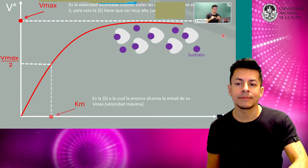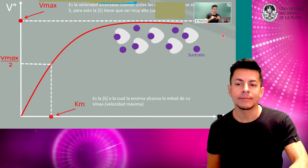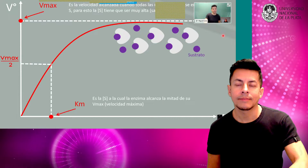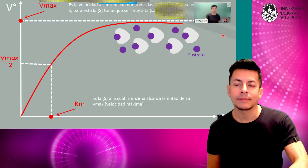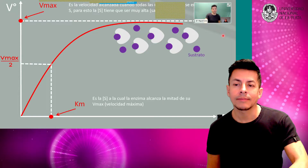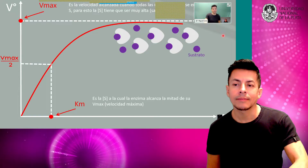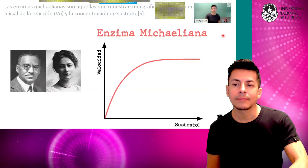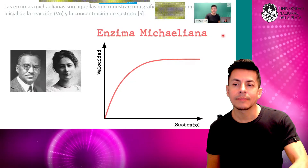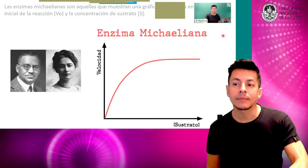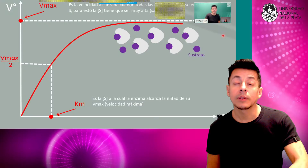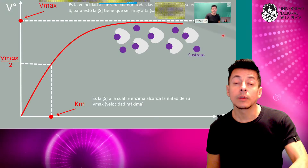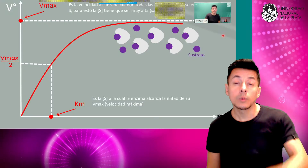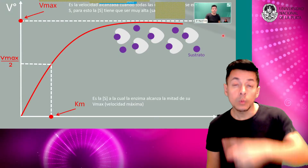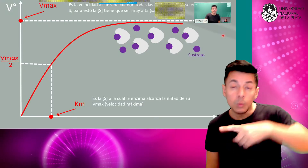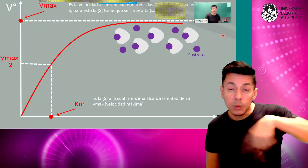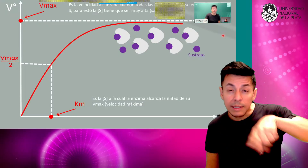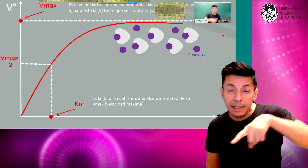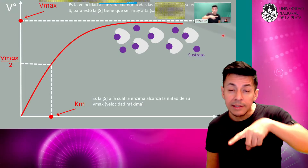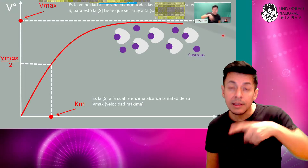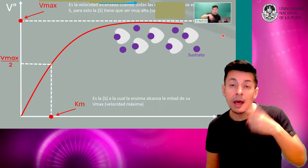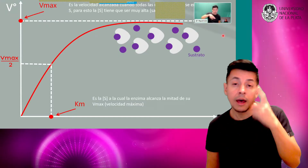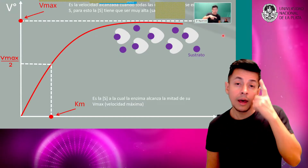Tienen que saberse